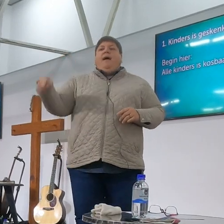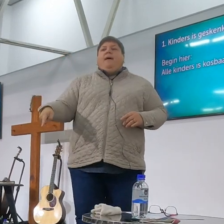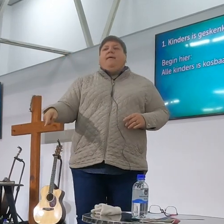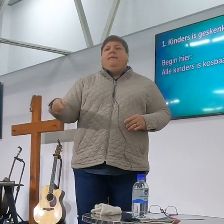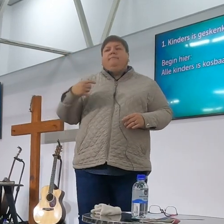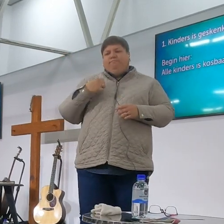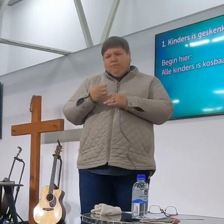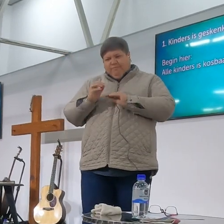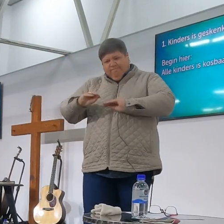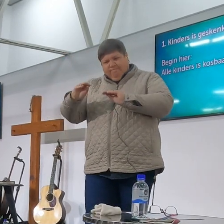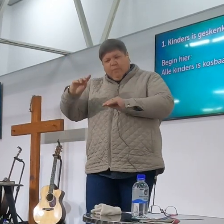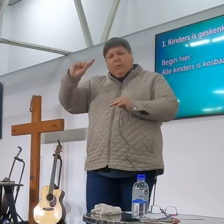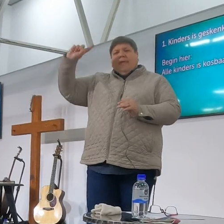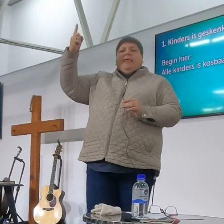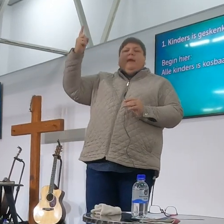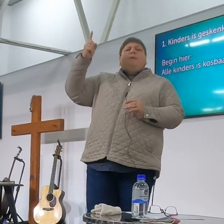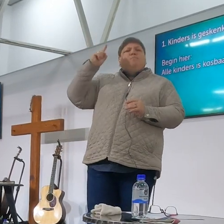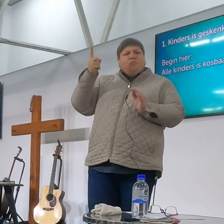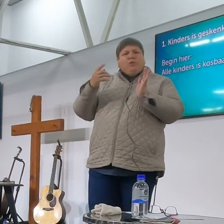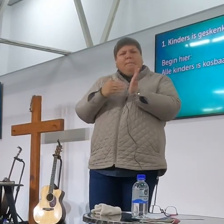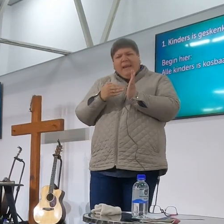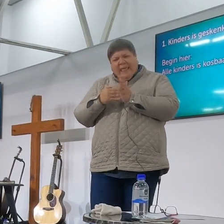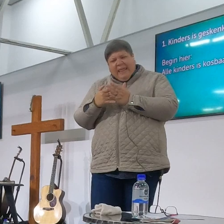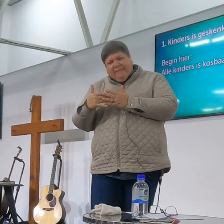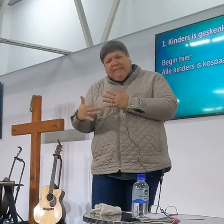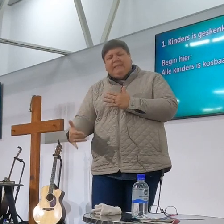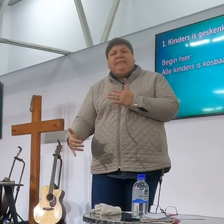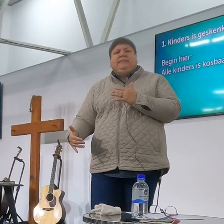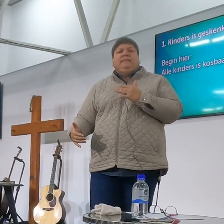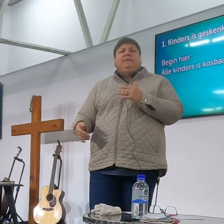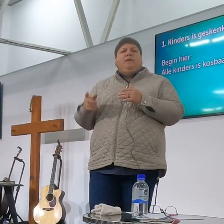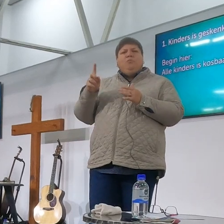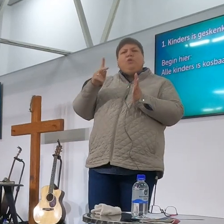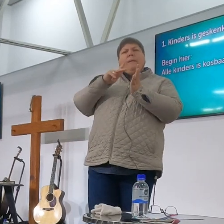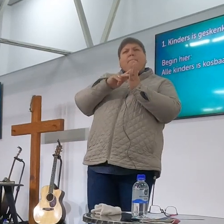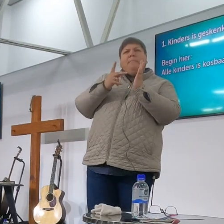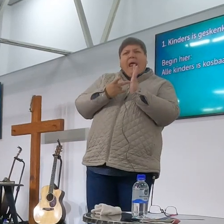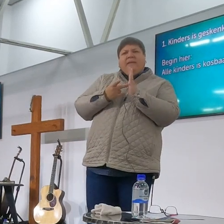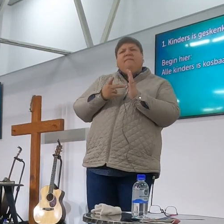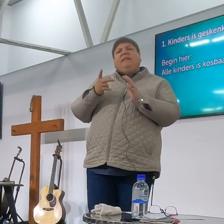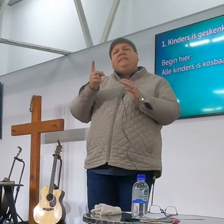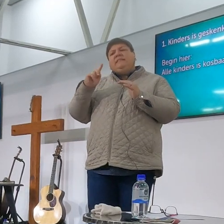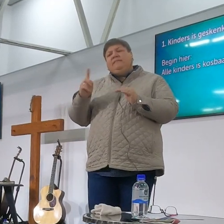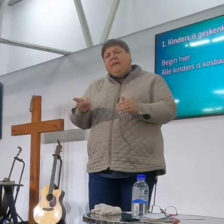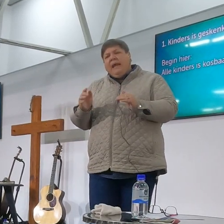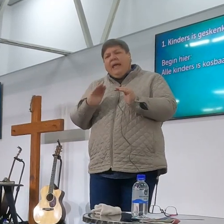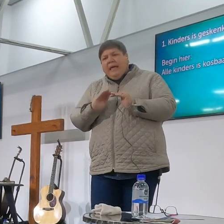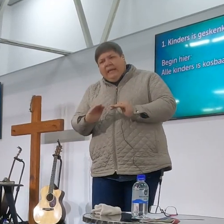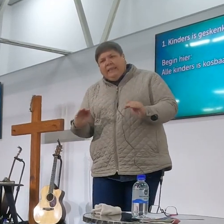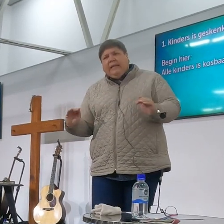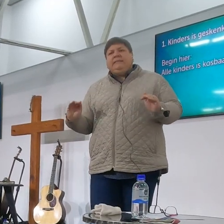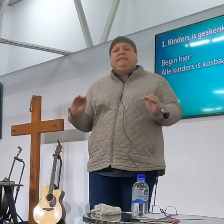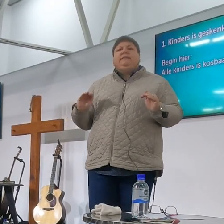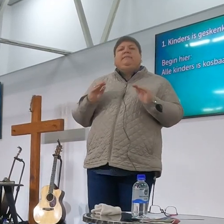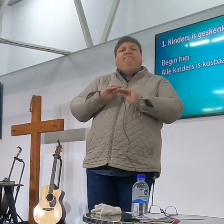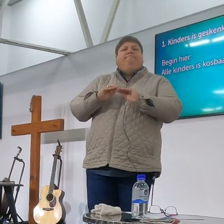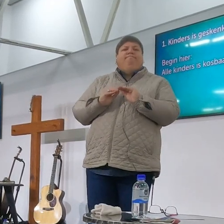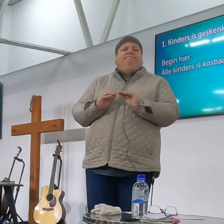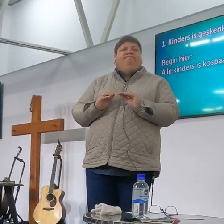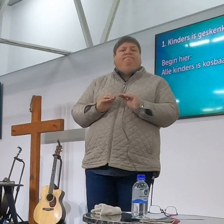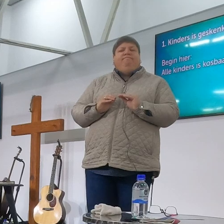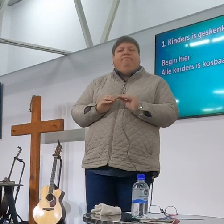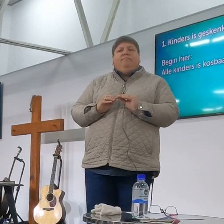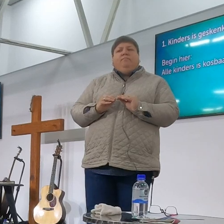kind moet gewen word vir Jesus. Daar moet 'n manier wees. Daar moet 'n plan in plek gesit word hoe ons meer en meer kinders. Onthou julle